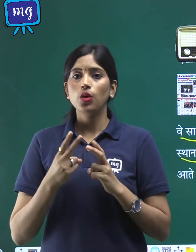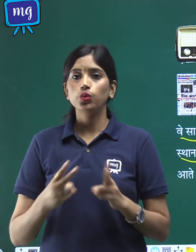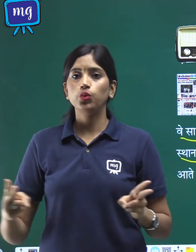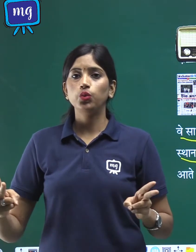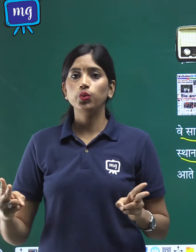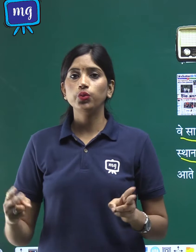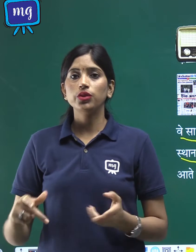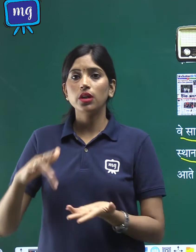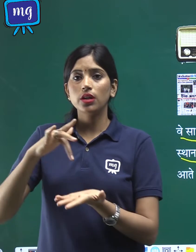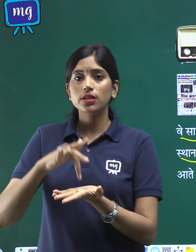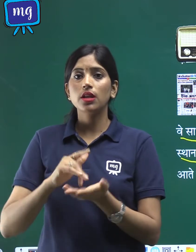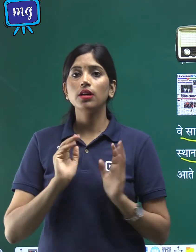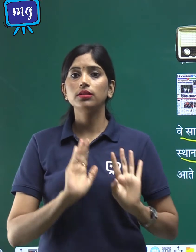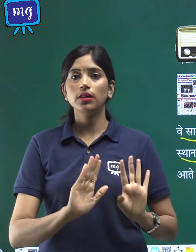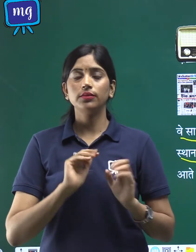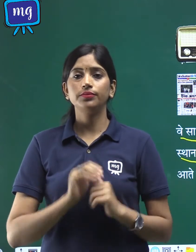दूसरे स्थान तक